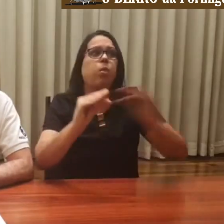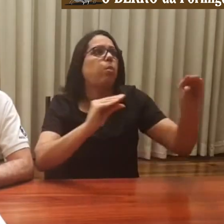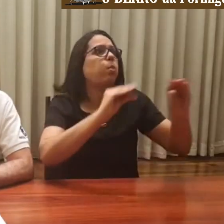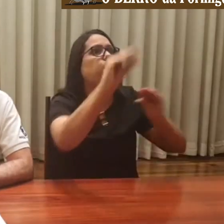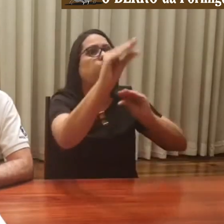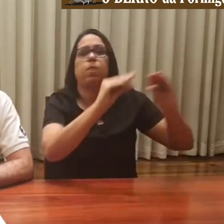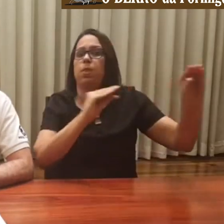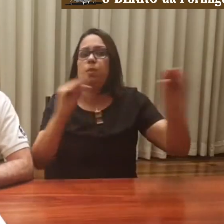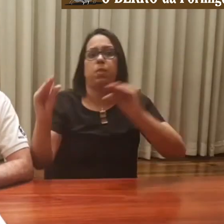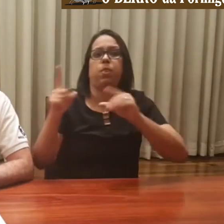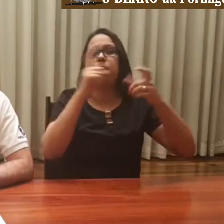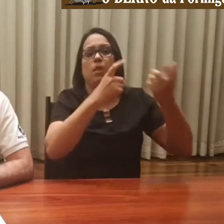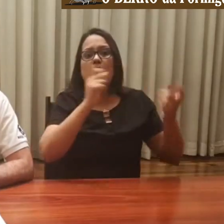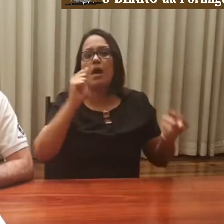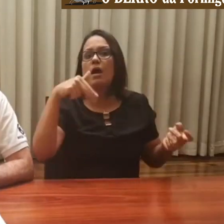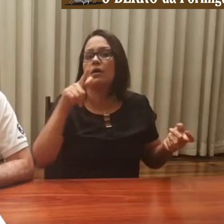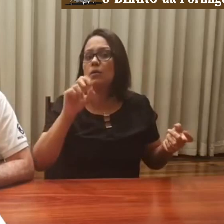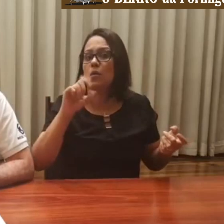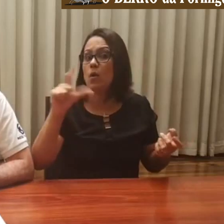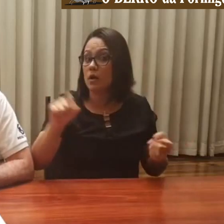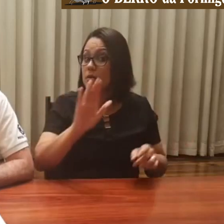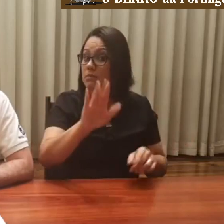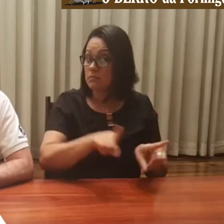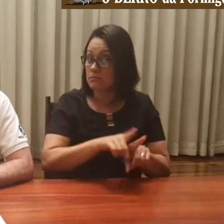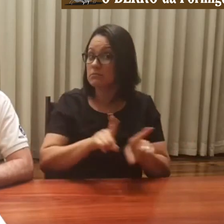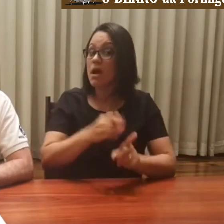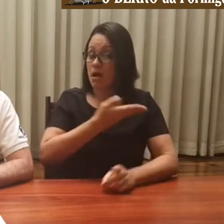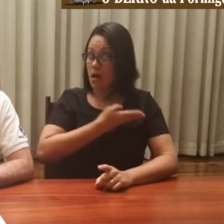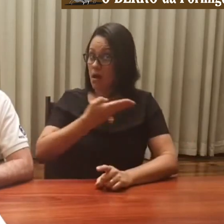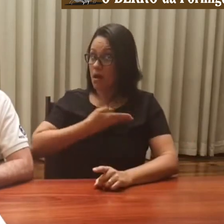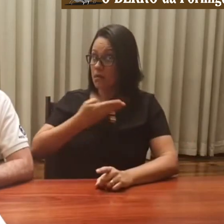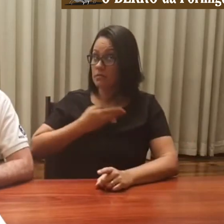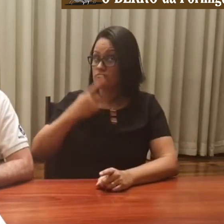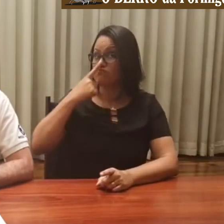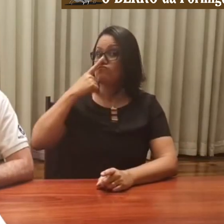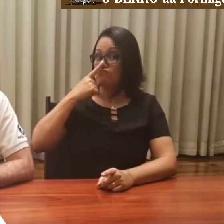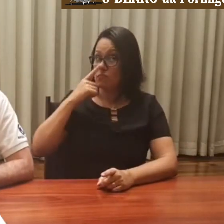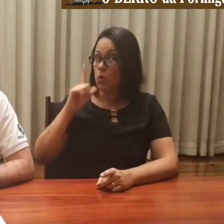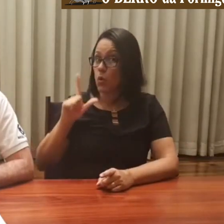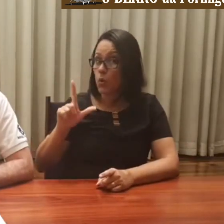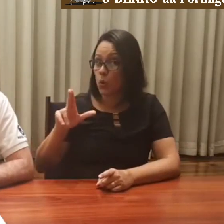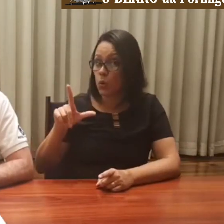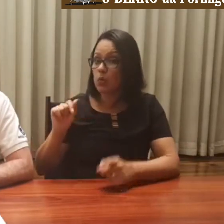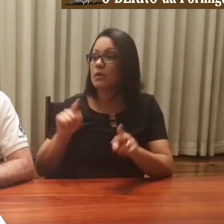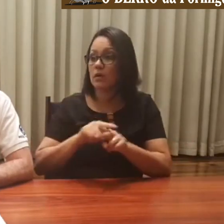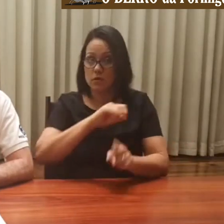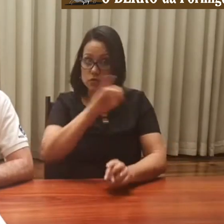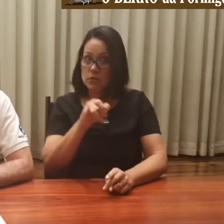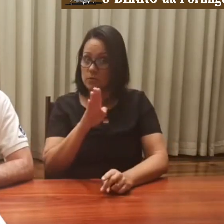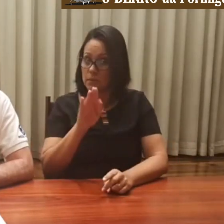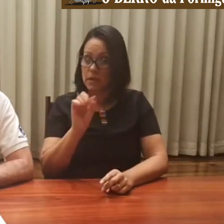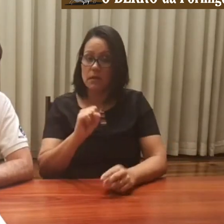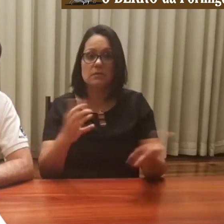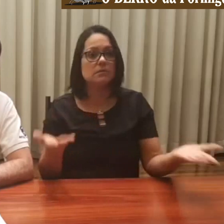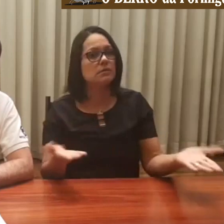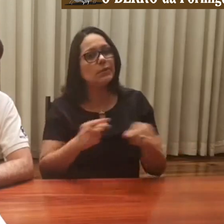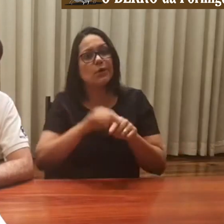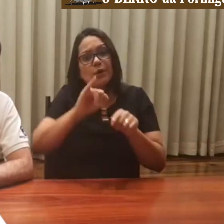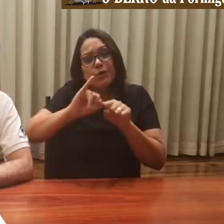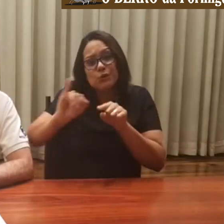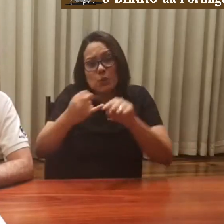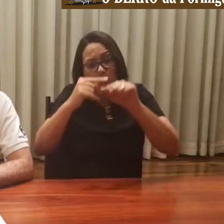Angola, dinheiro para amigos do rei, como lá a JBS. E os juros, pessoal, lá